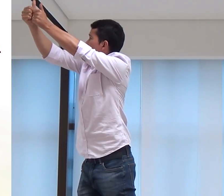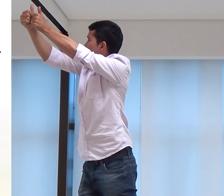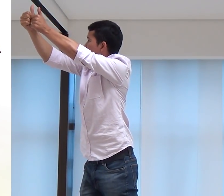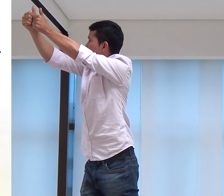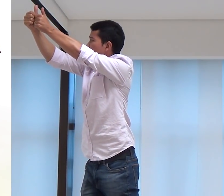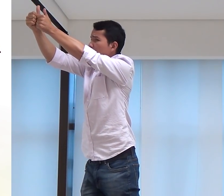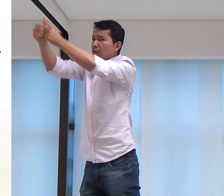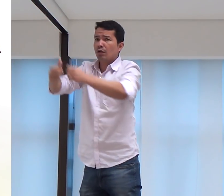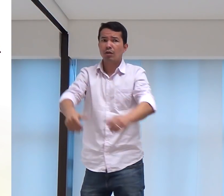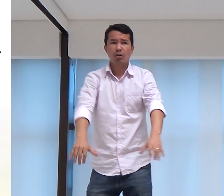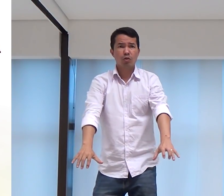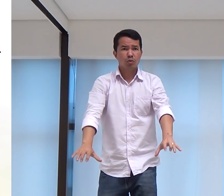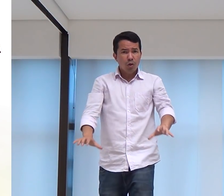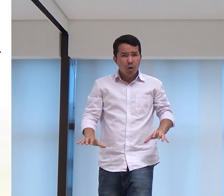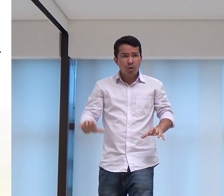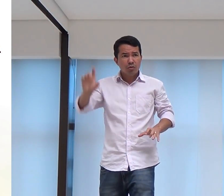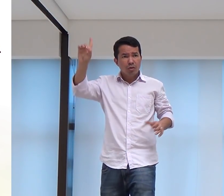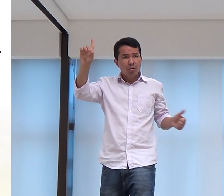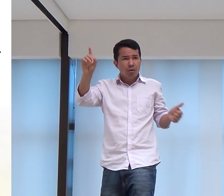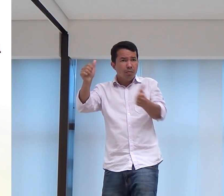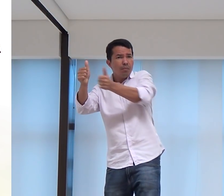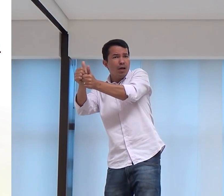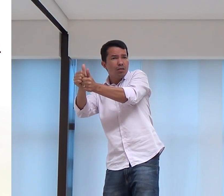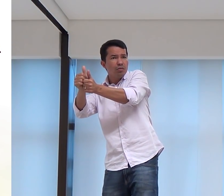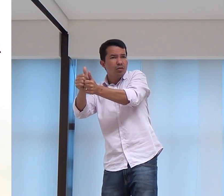e para o seu trono.